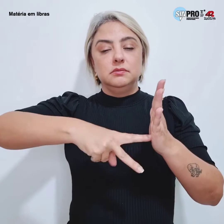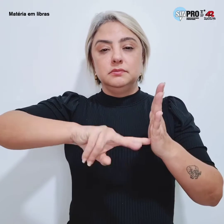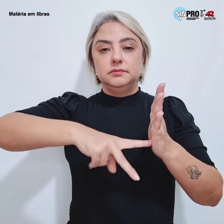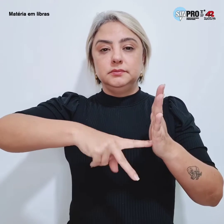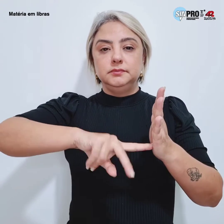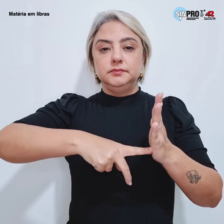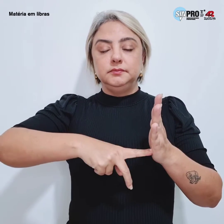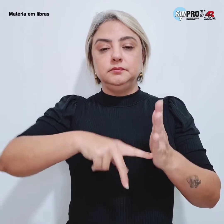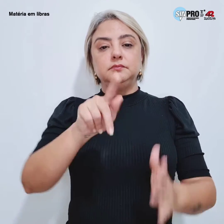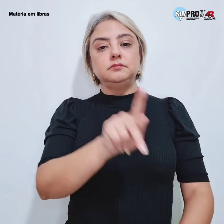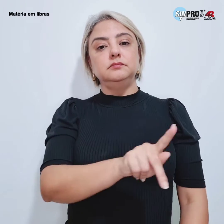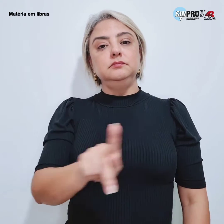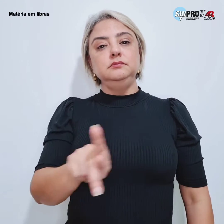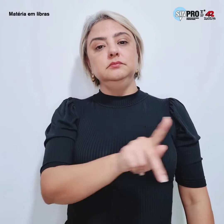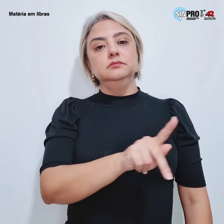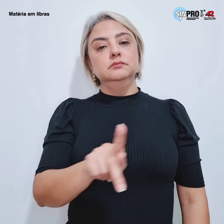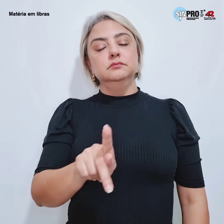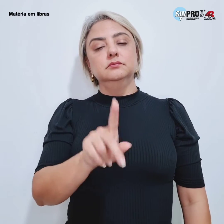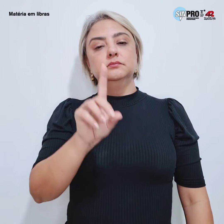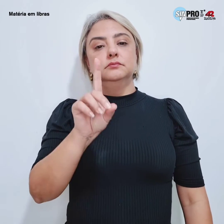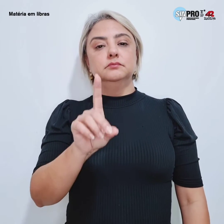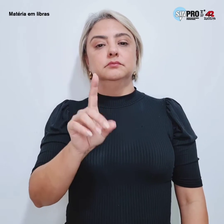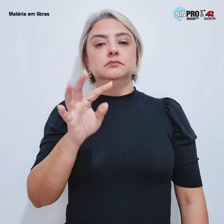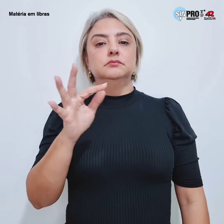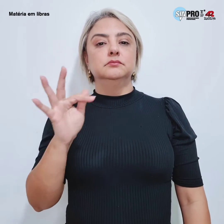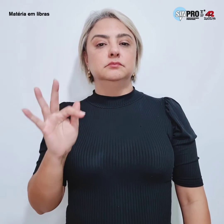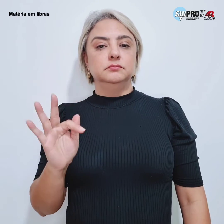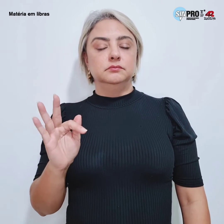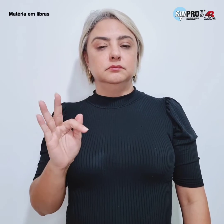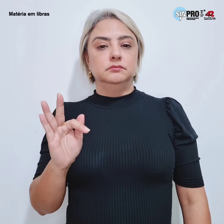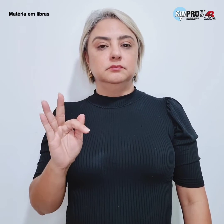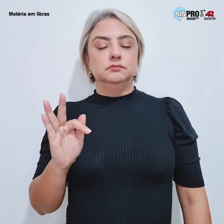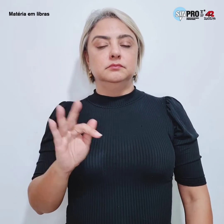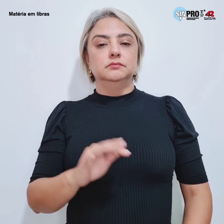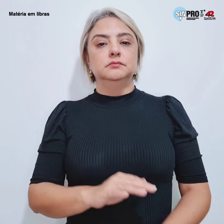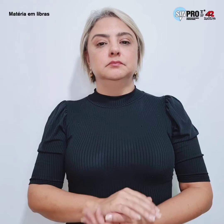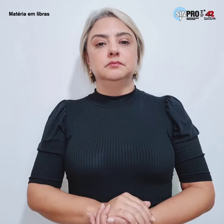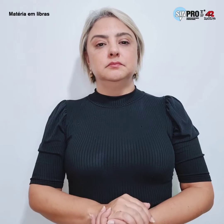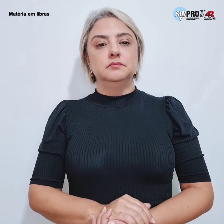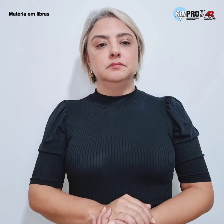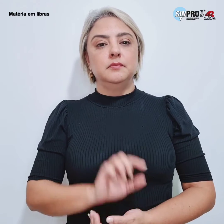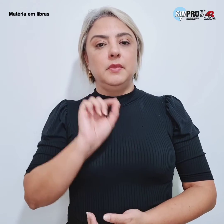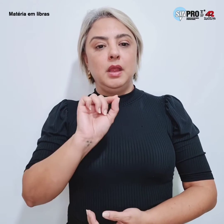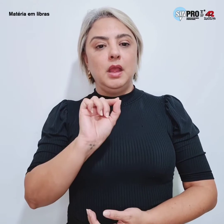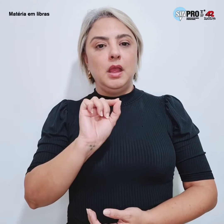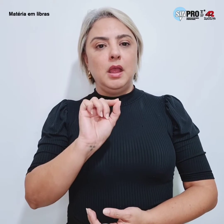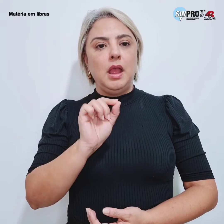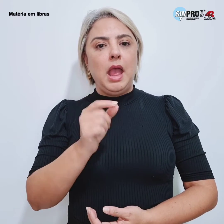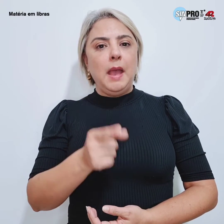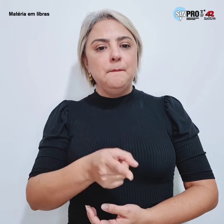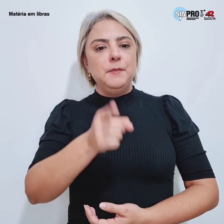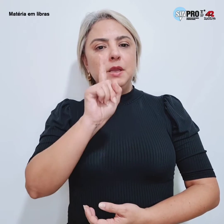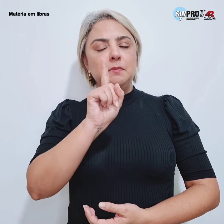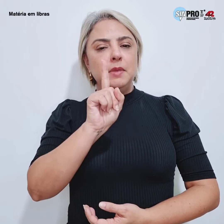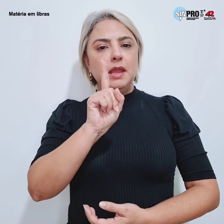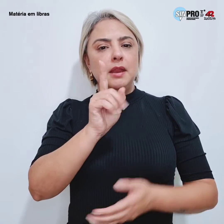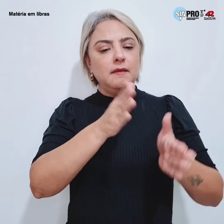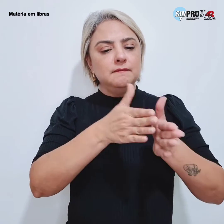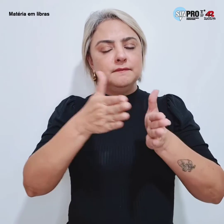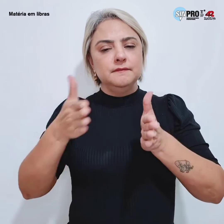dos Professores no Distrito Federal, Simpro-DF, sobre a primeira fase de